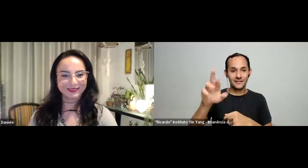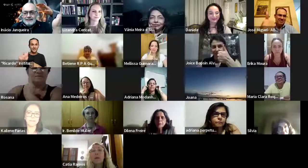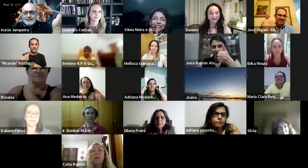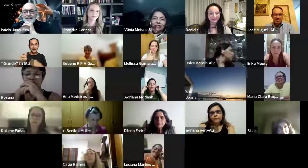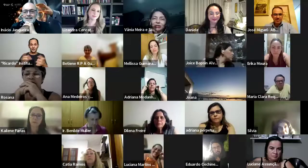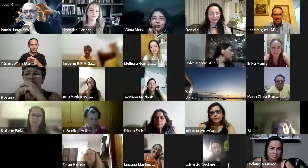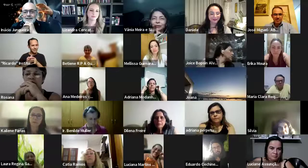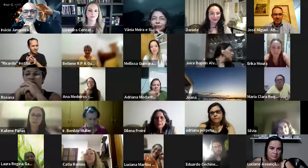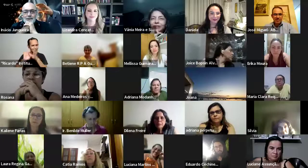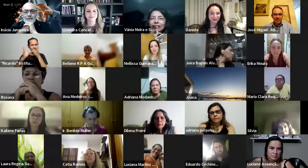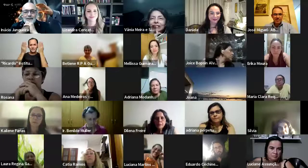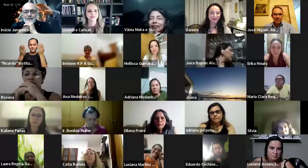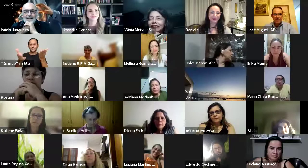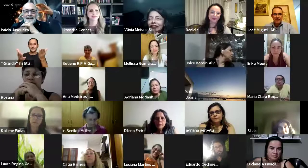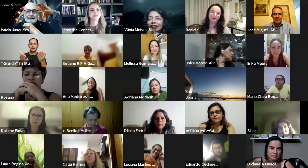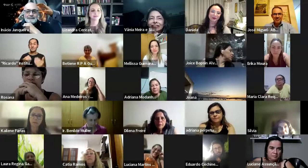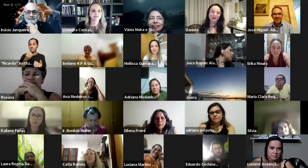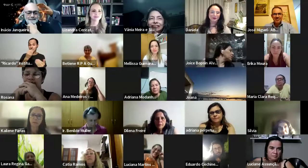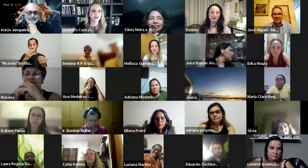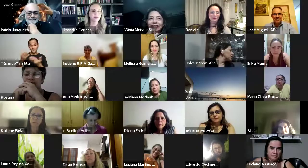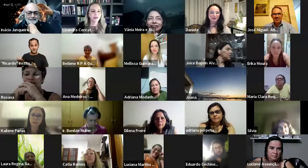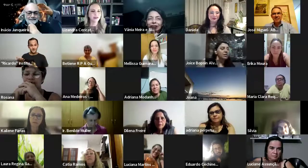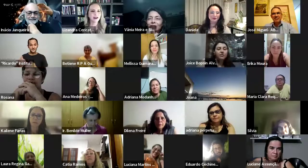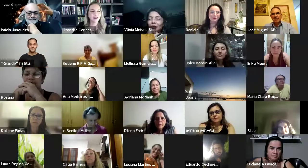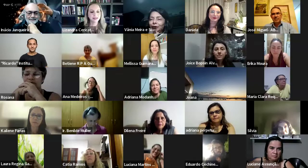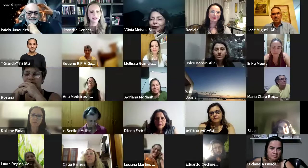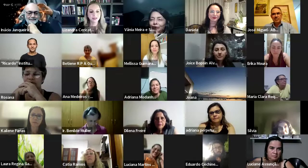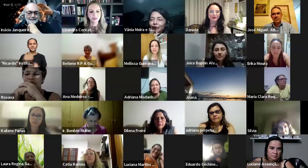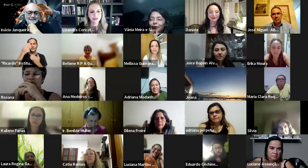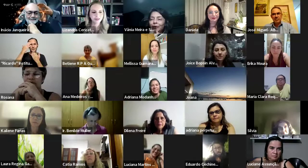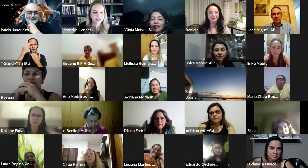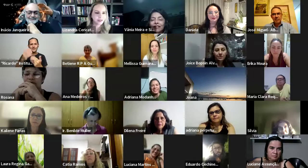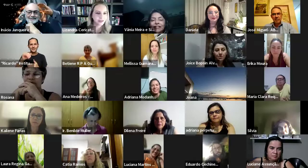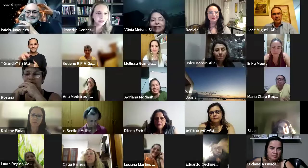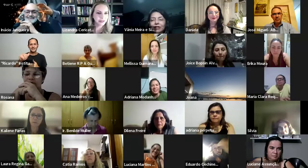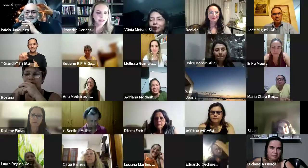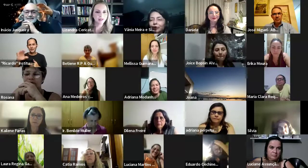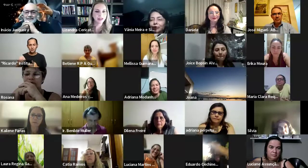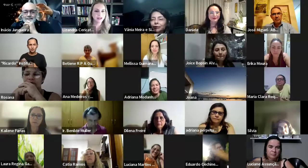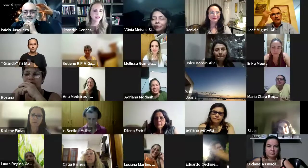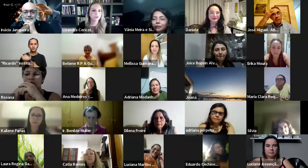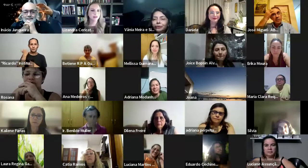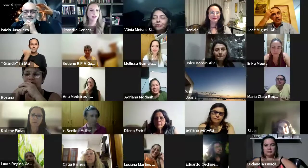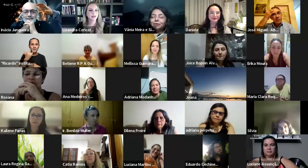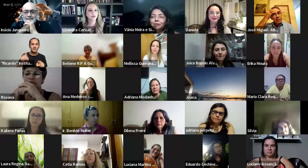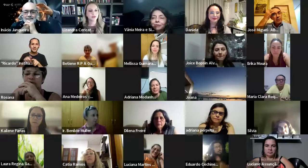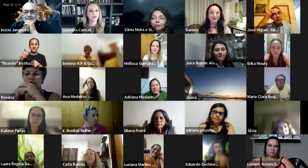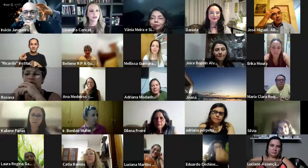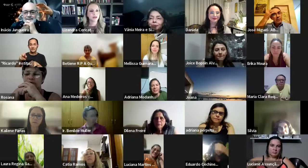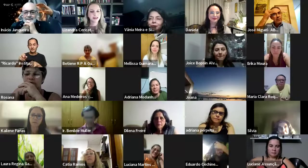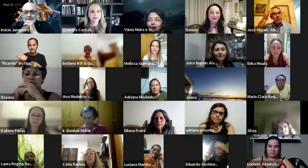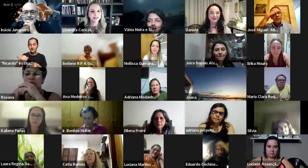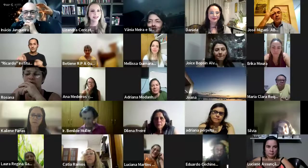palavra está contigo. Seja muito bem-vinda. Obrigada, Inácio. Obrigado, Dani, pelas referências. Obrigado a todos